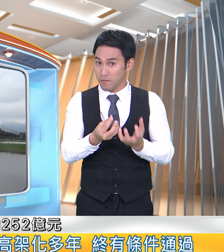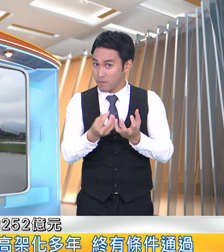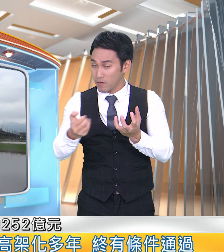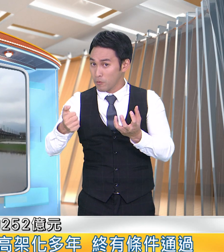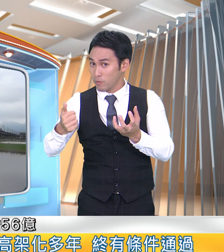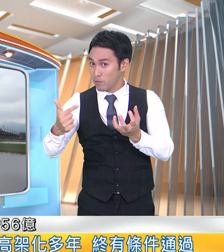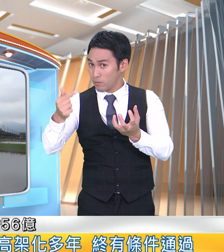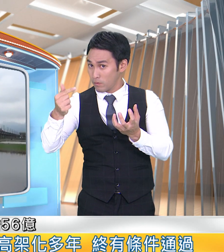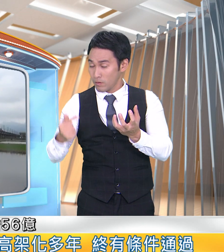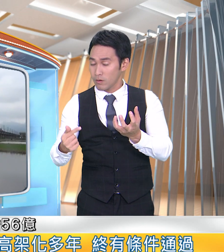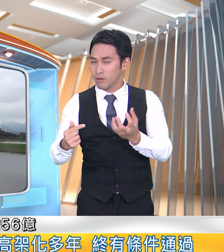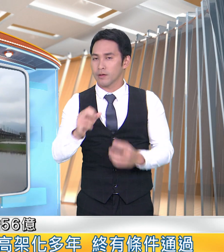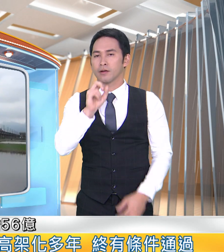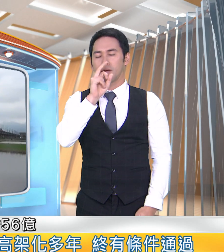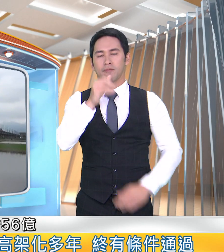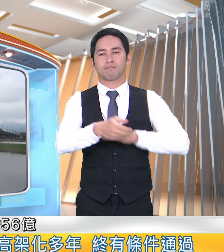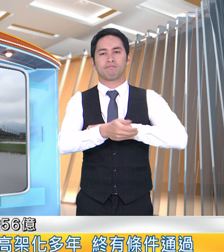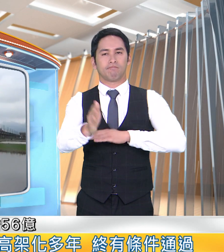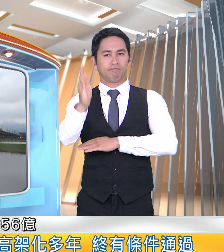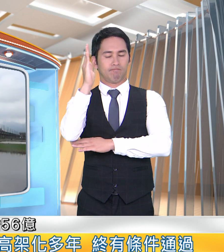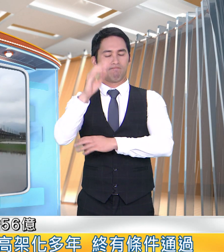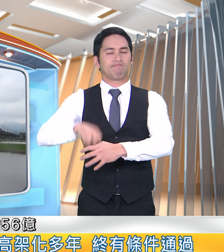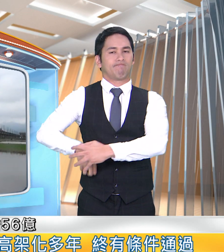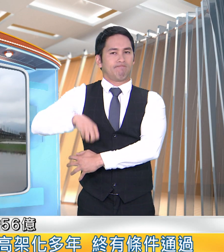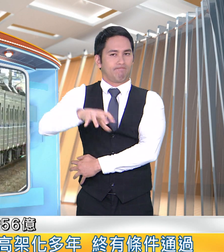而地方需要负担56亿。